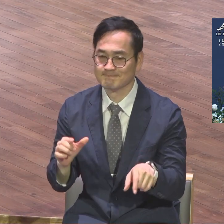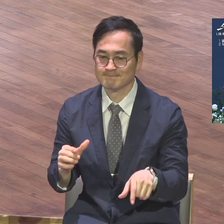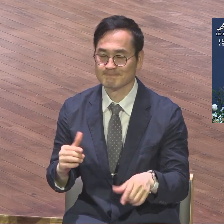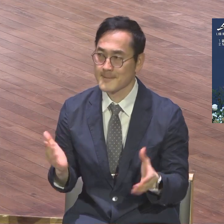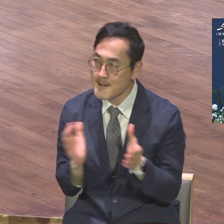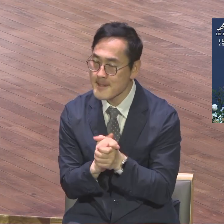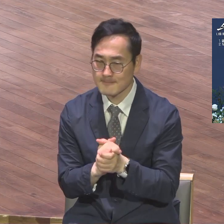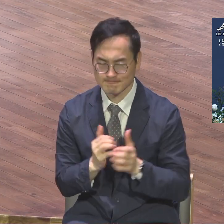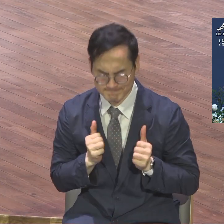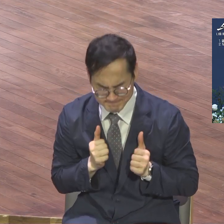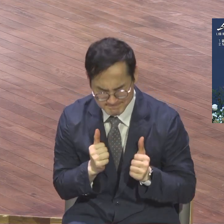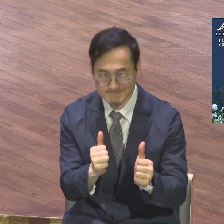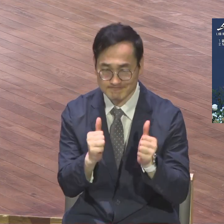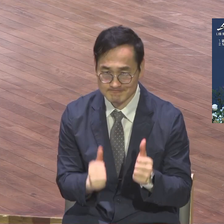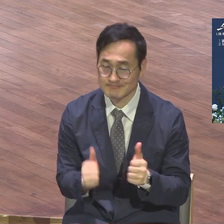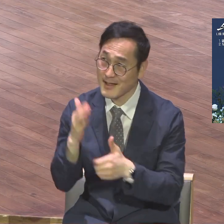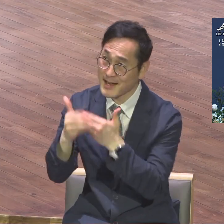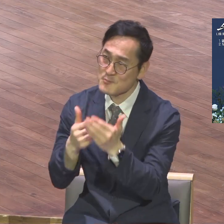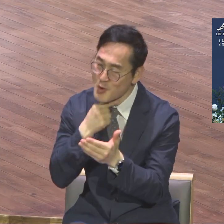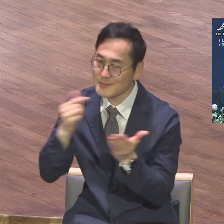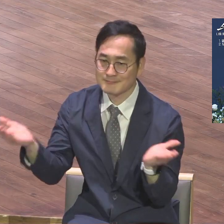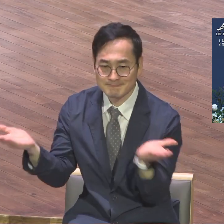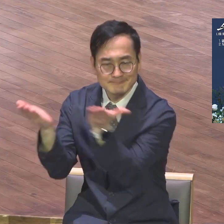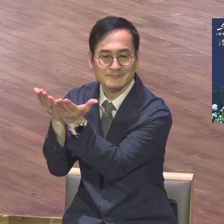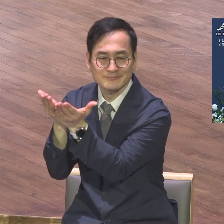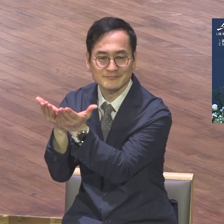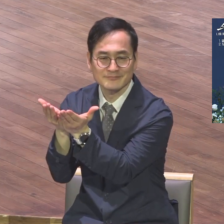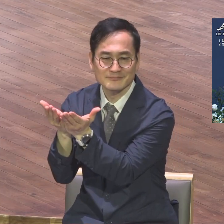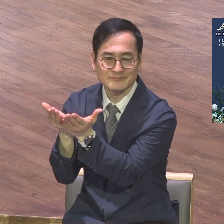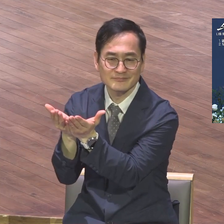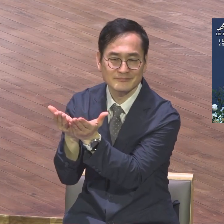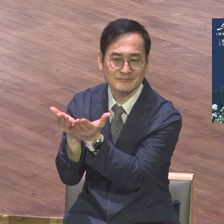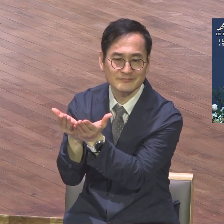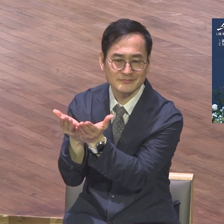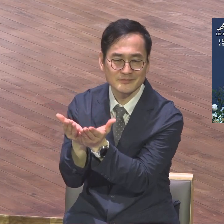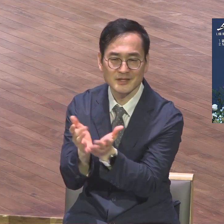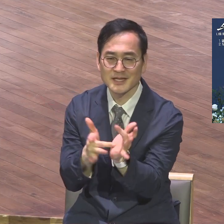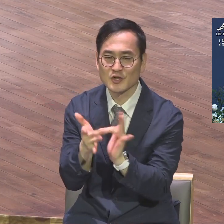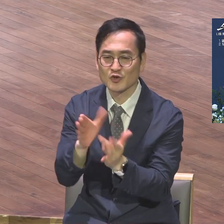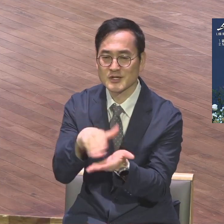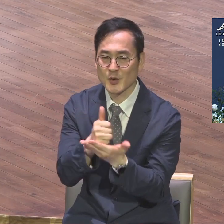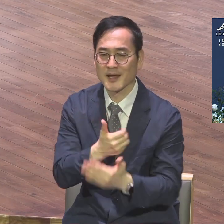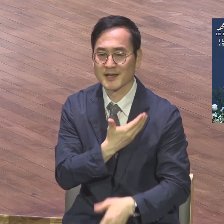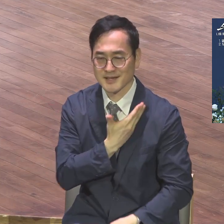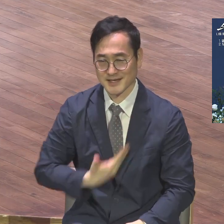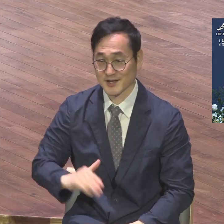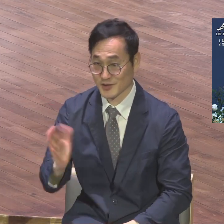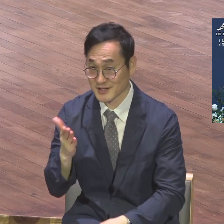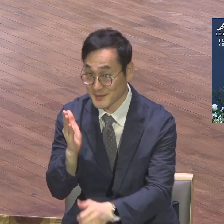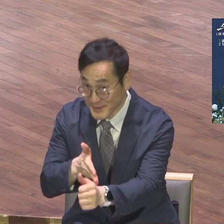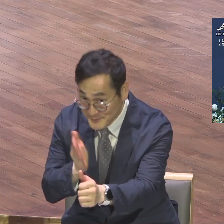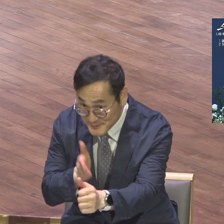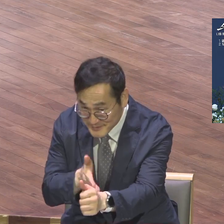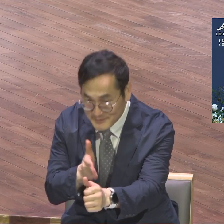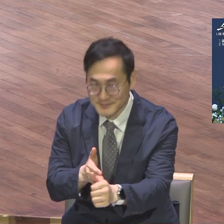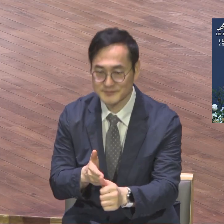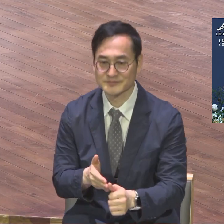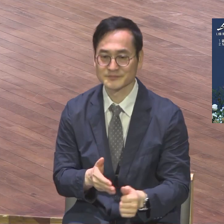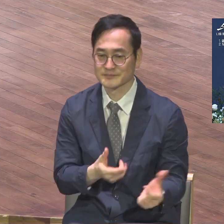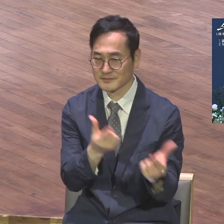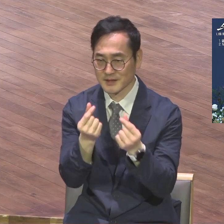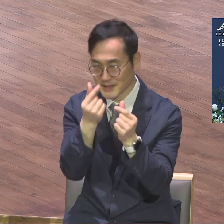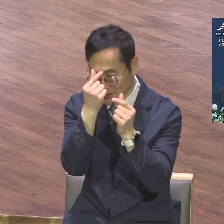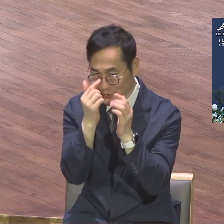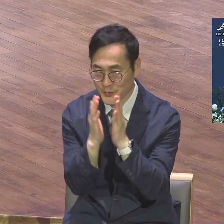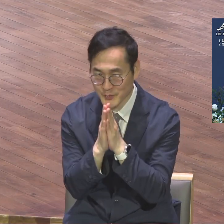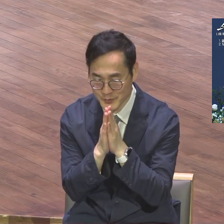그런 깨어있는 복음 가진 영가족 다 되시기를 주님으로 축복합니다. 기도합시다.